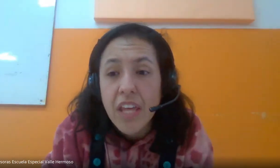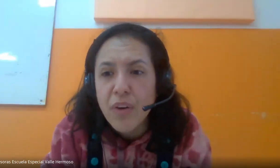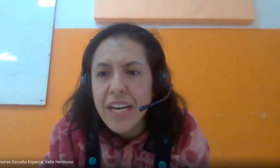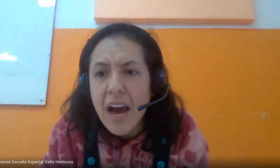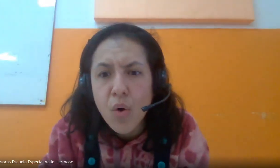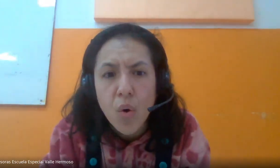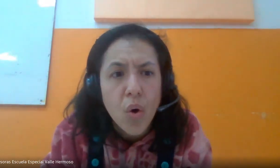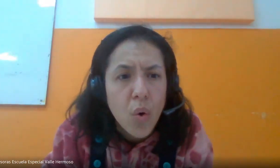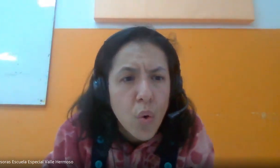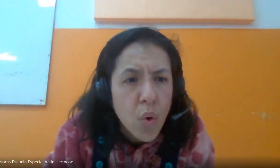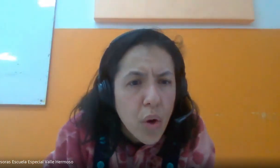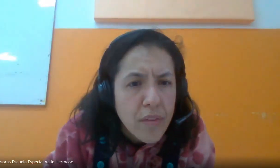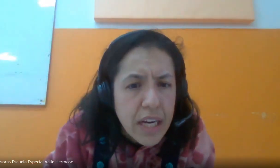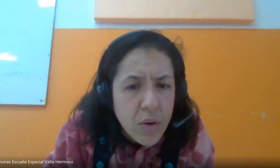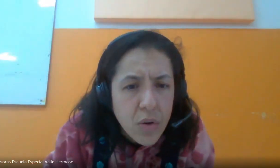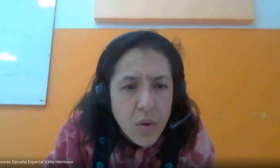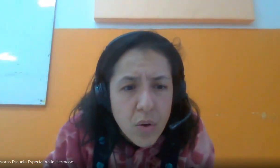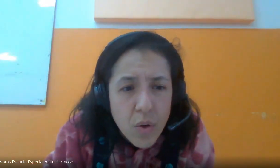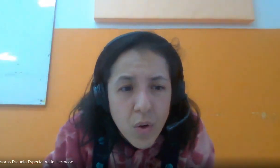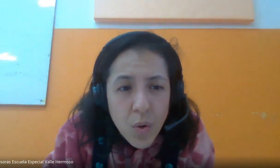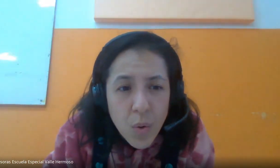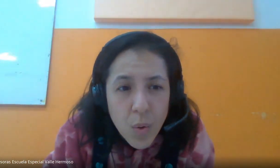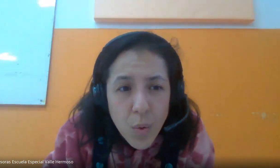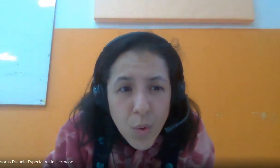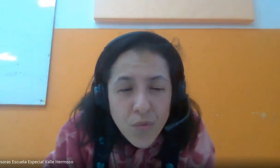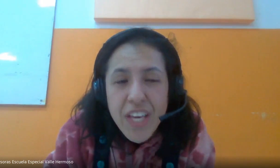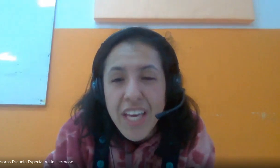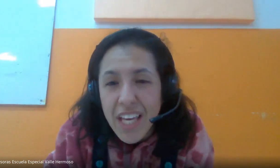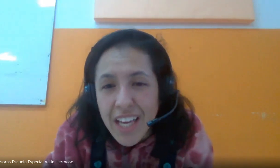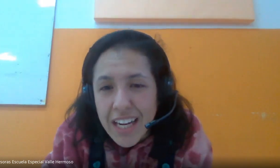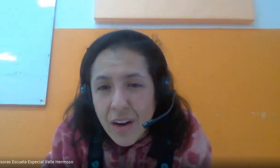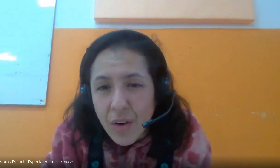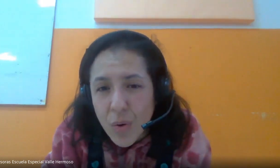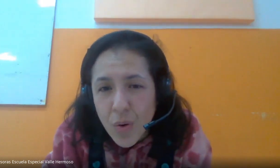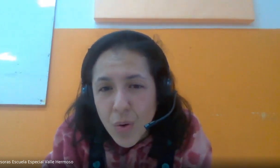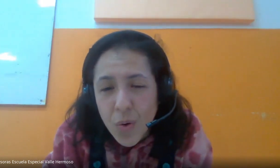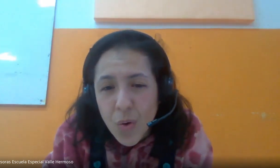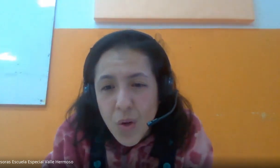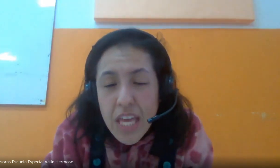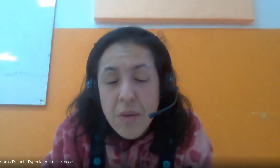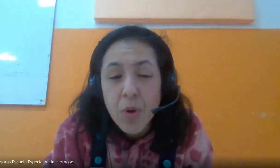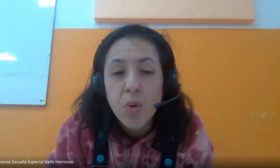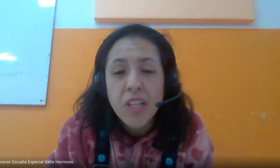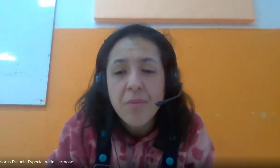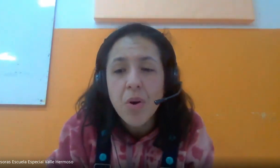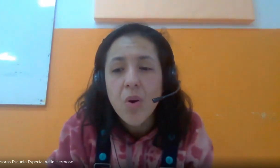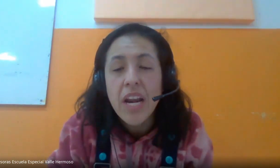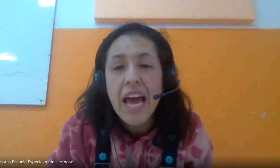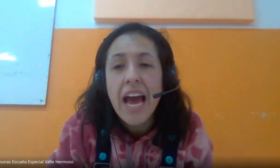ver la O, a ver la O. O, bien, la O. Y por último, la